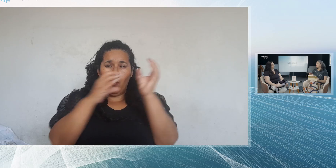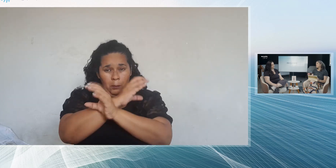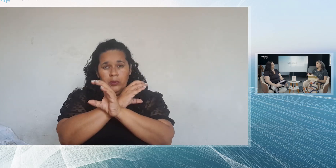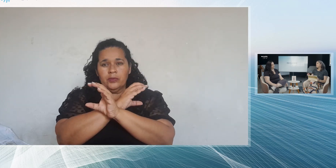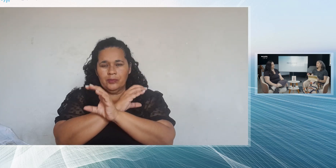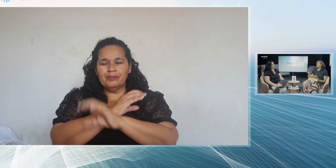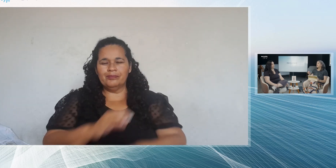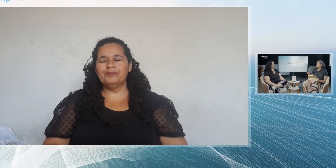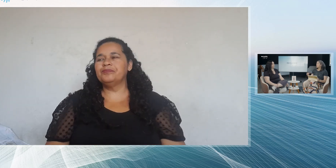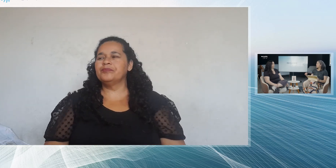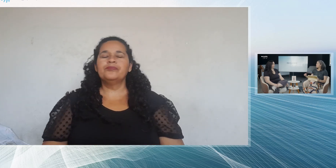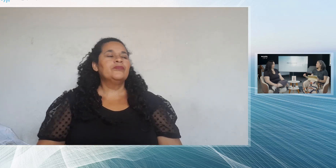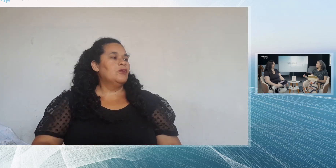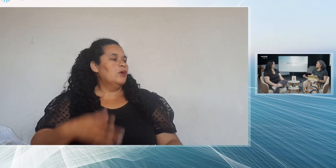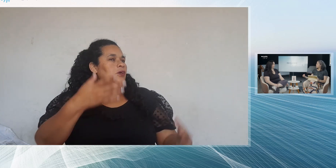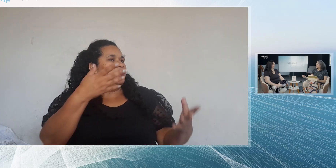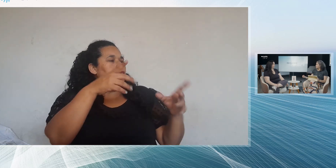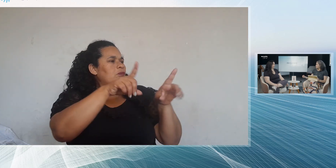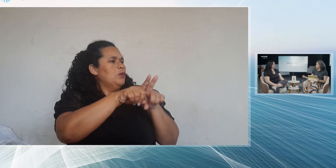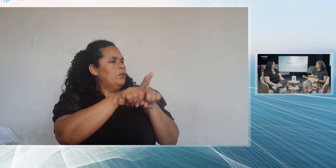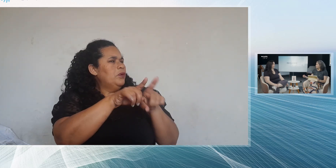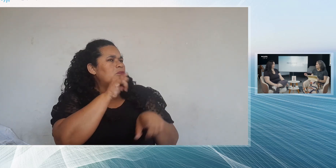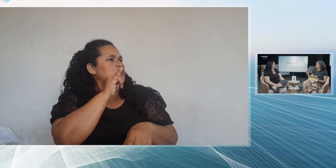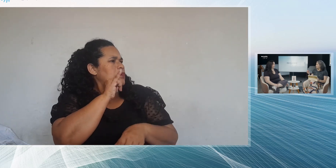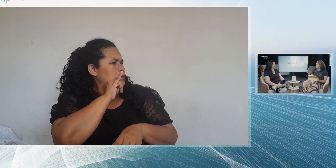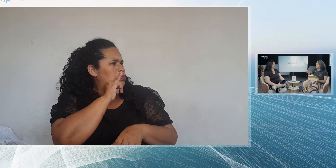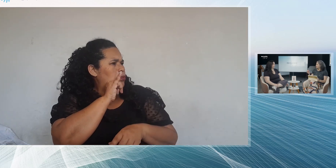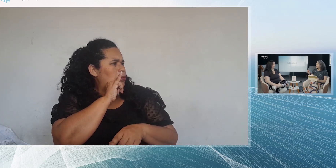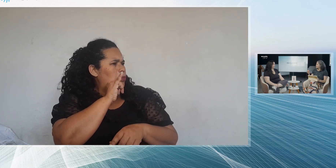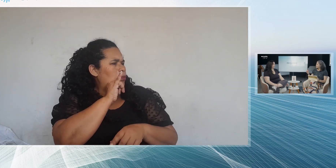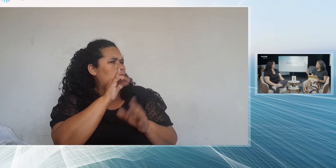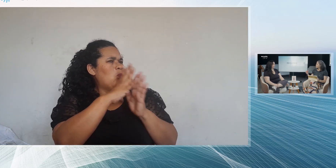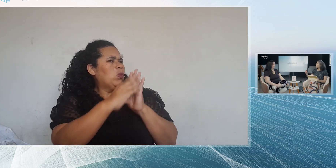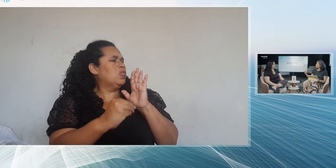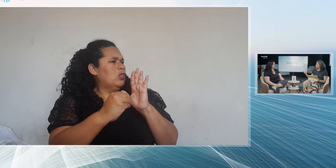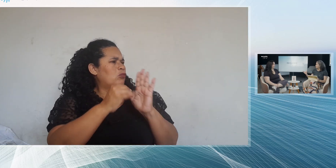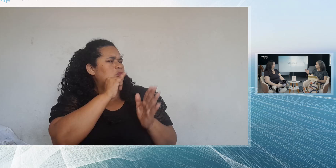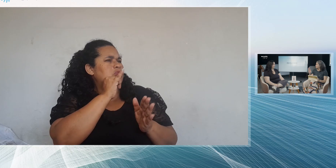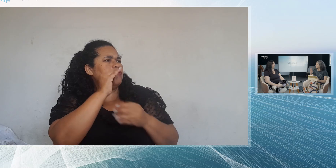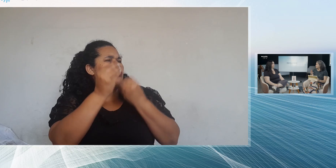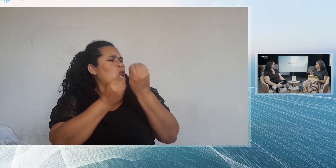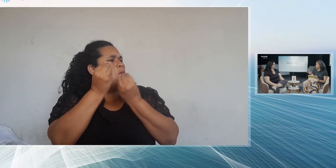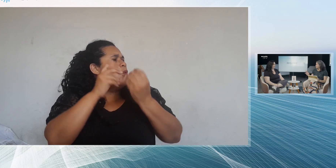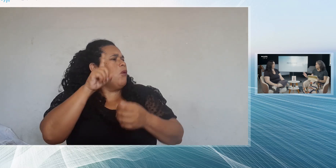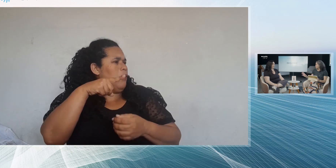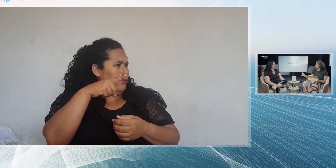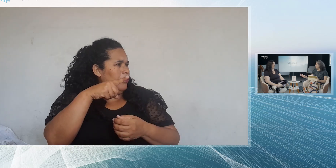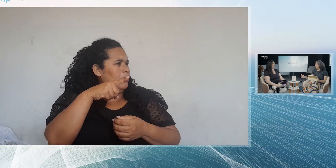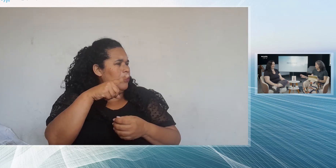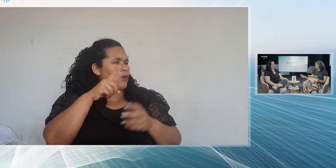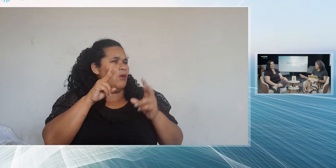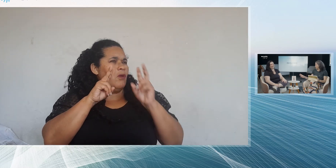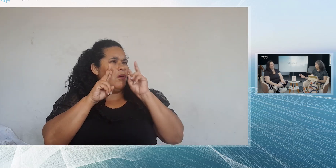assim, Eide, assim, você poderia dar algum exemplo para a gente entender o que essa avaliação avalia? Não sei se